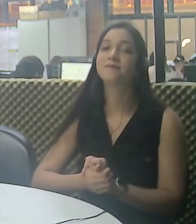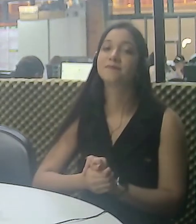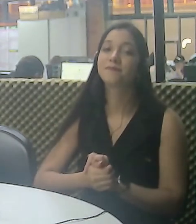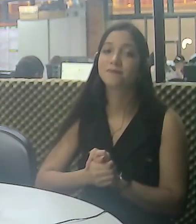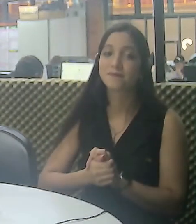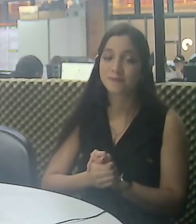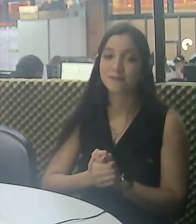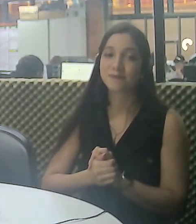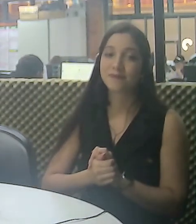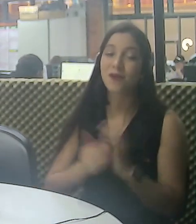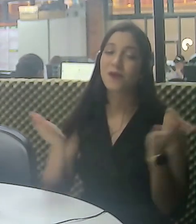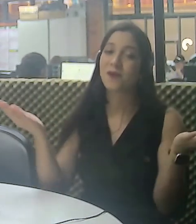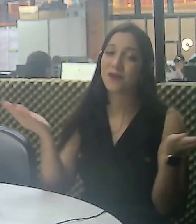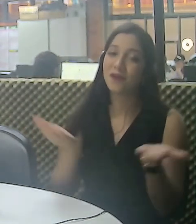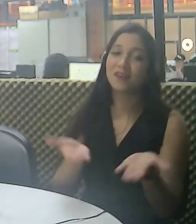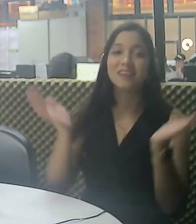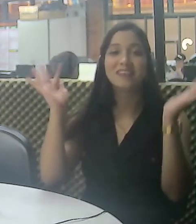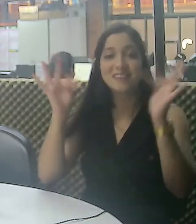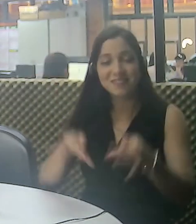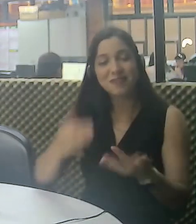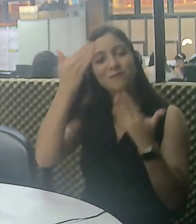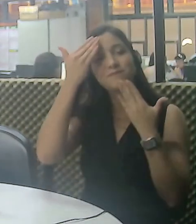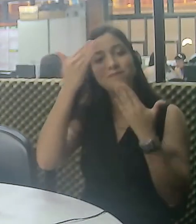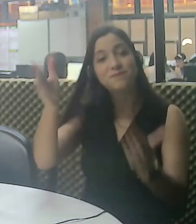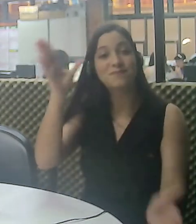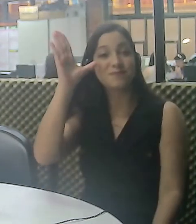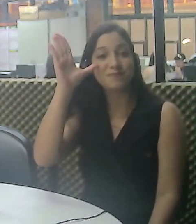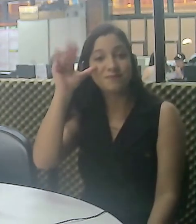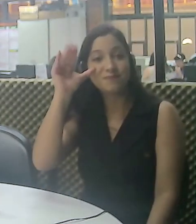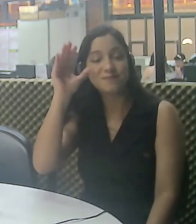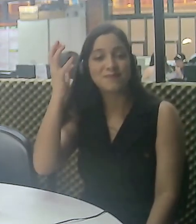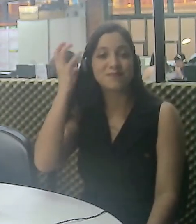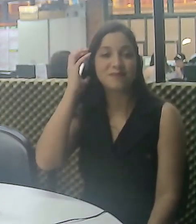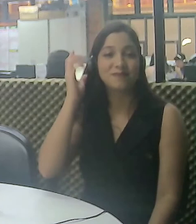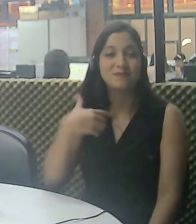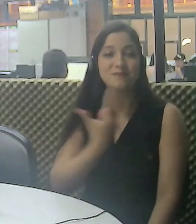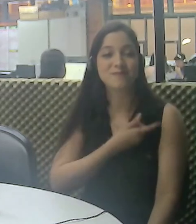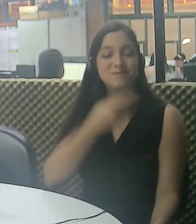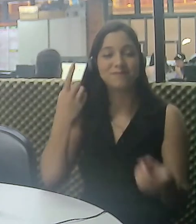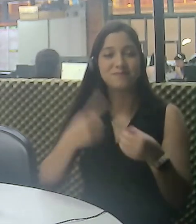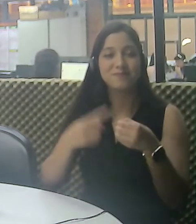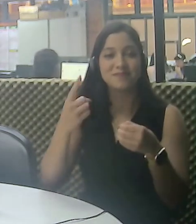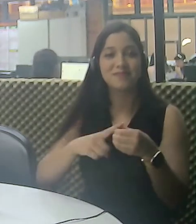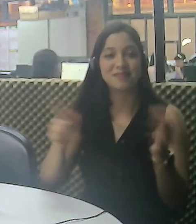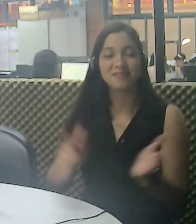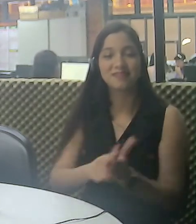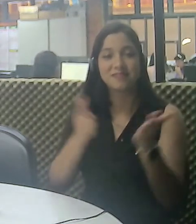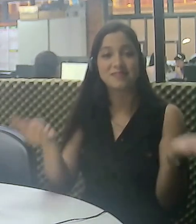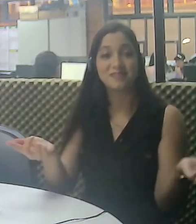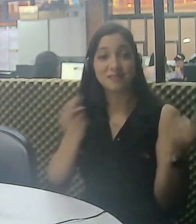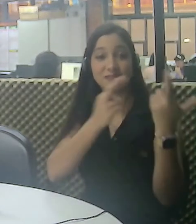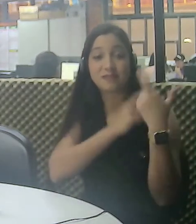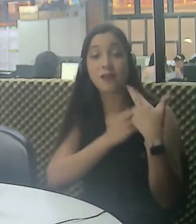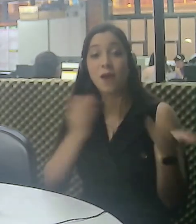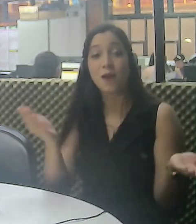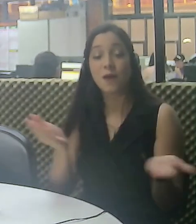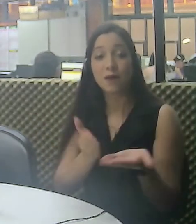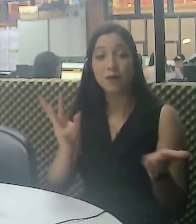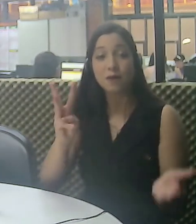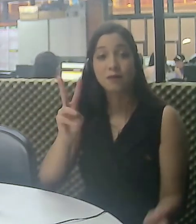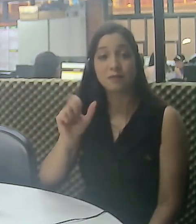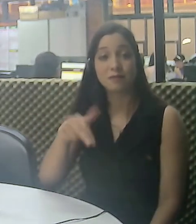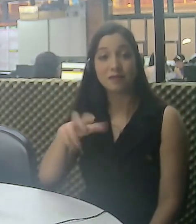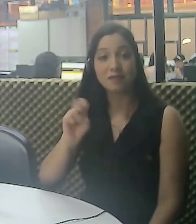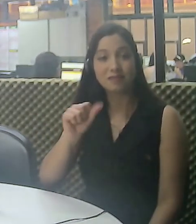notícias. E a edição de hoje fica por aqui. Muito obrigada pela sua audiência. Essa é a Rádio Nossa Cidade. Jornalista responsável pela edição,